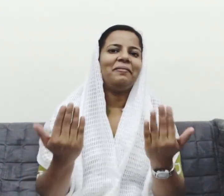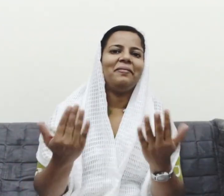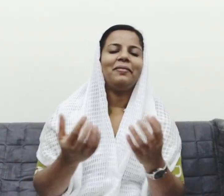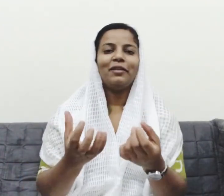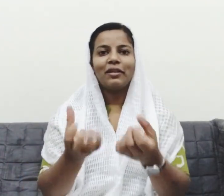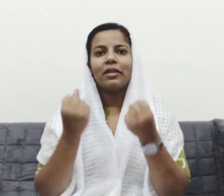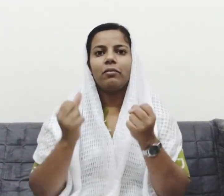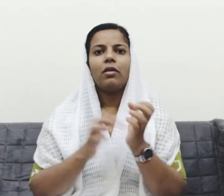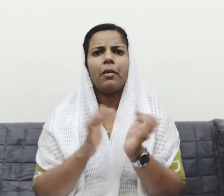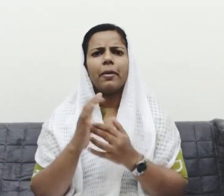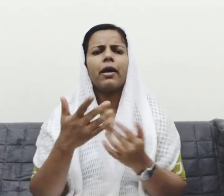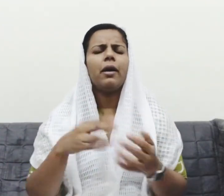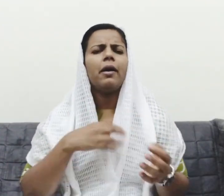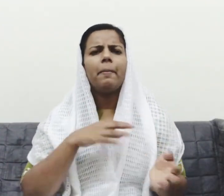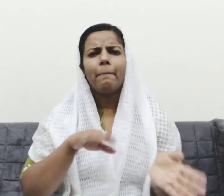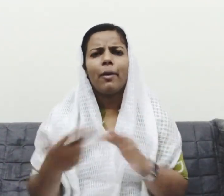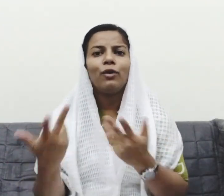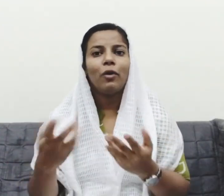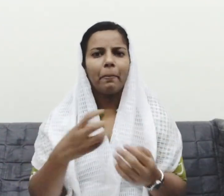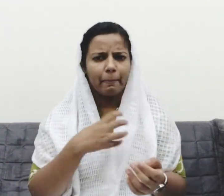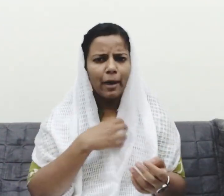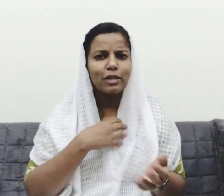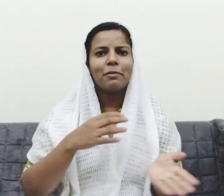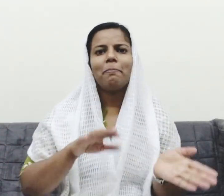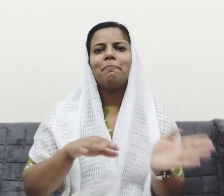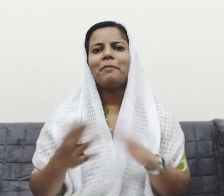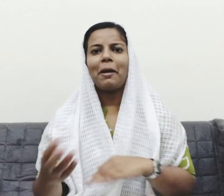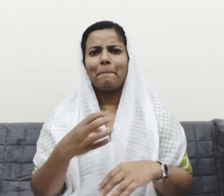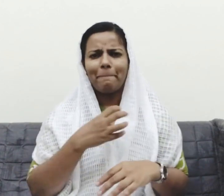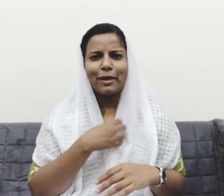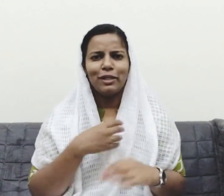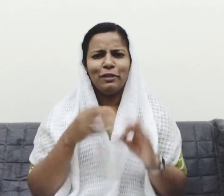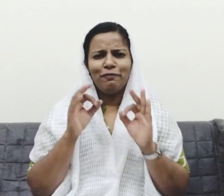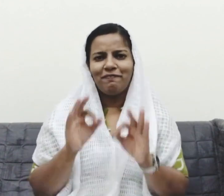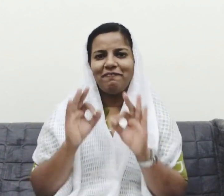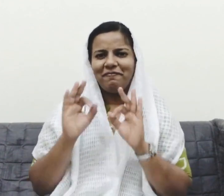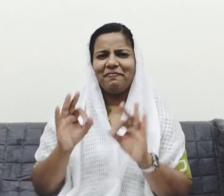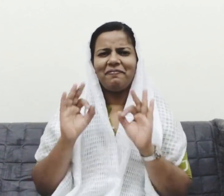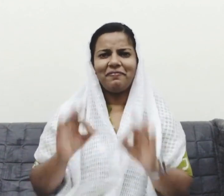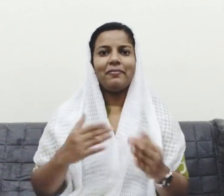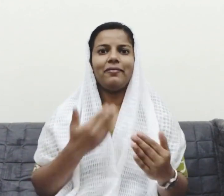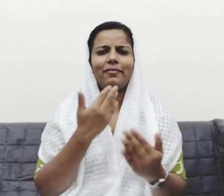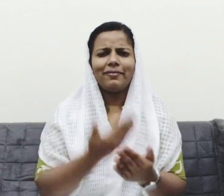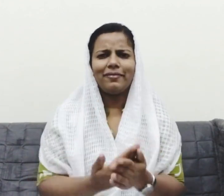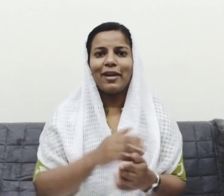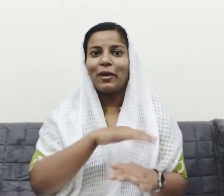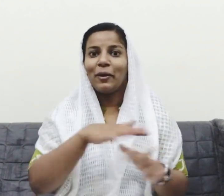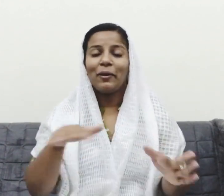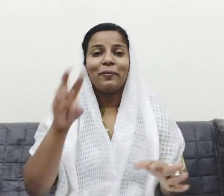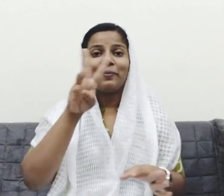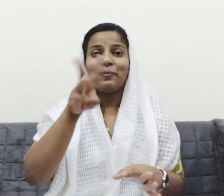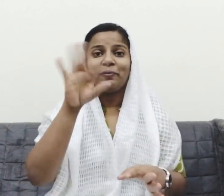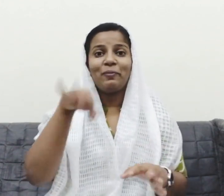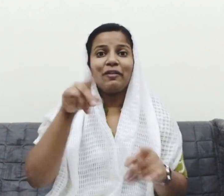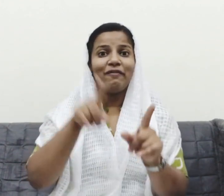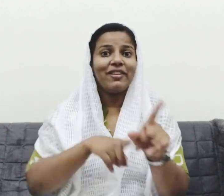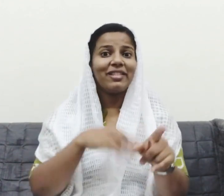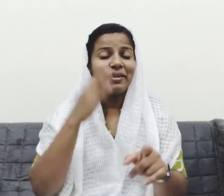ആമേൻ. നമ്മൾക്ക് മാറേണ്ടത് നമ്മുടെ മനസ്സാണ്. അതുകൊണ്ട് അവന് മനസ്സ് പുതുക്കി രൂപാന്തരപ്പെടെ. ആ കിടക്കുന്ന കുളക്കരയിൽ കിടക്കുന്നവരോട് കർത്താവ് ചോദിക്കുക,